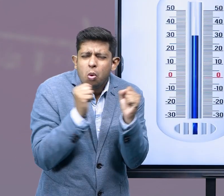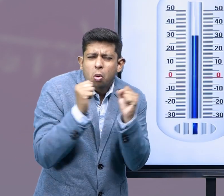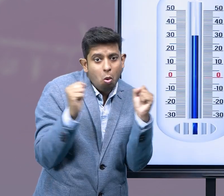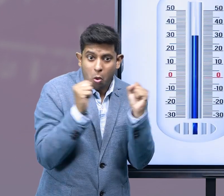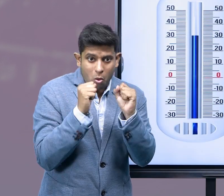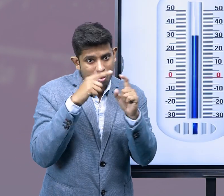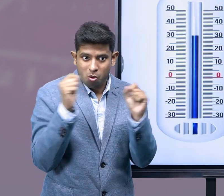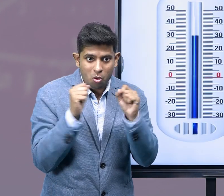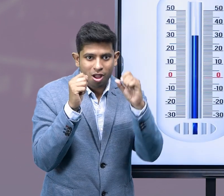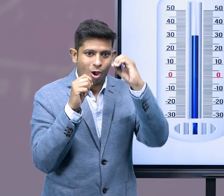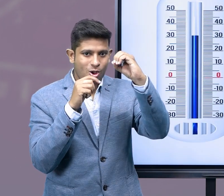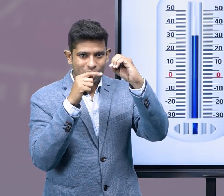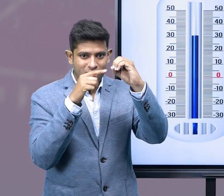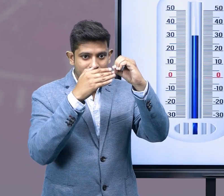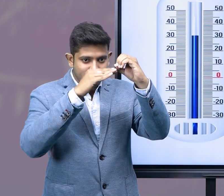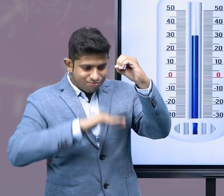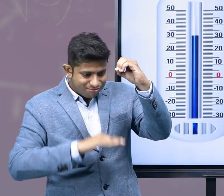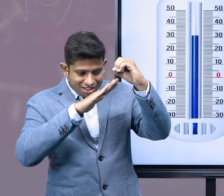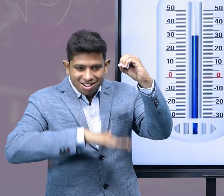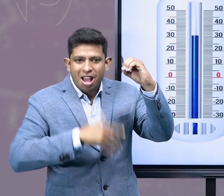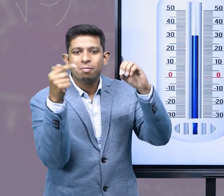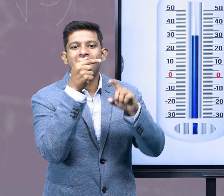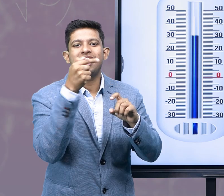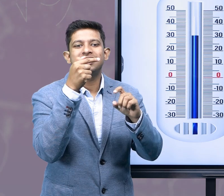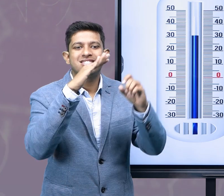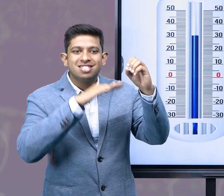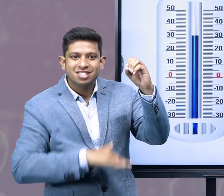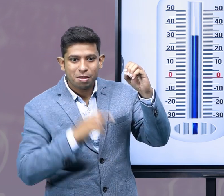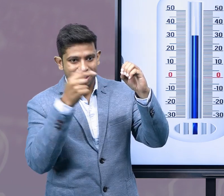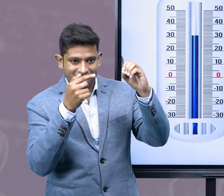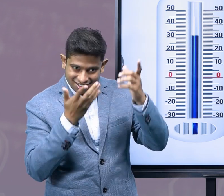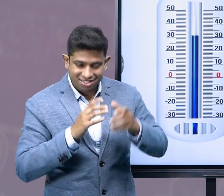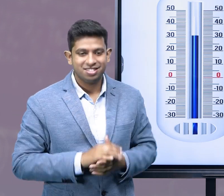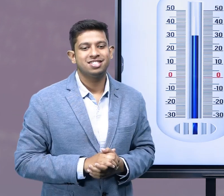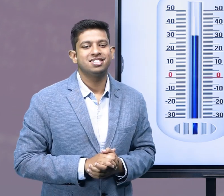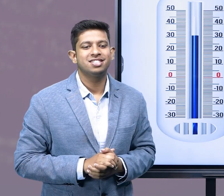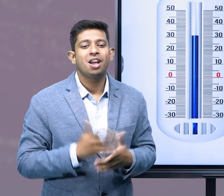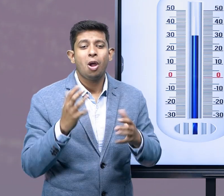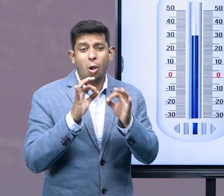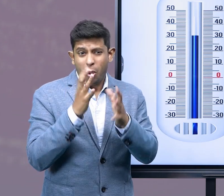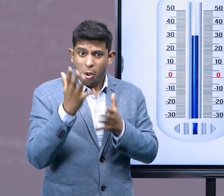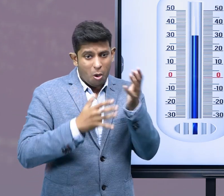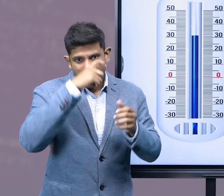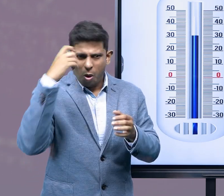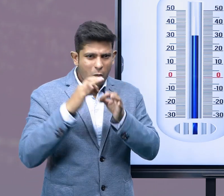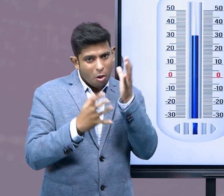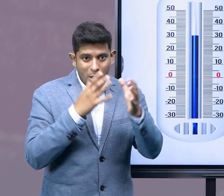जब बहुत ठंड होती है तो तापमान शून्य से नीचे गिर जाता है, जो ऋणात्मक संख्याएं दिखाता